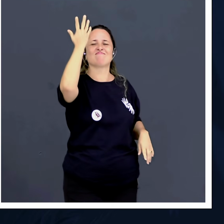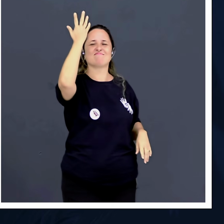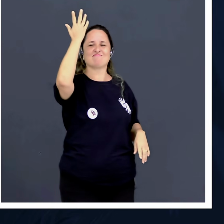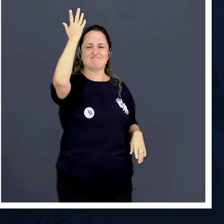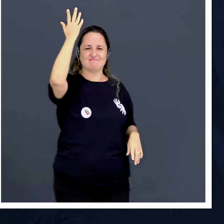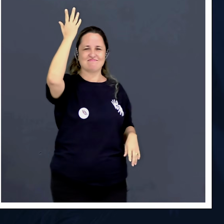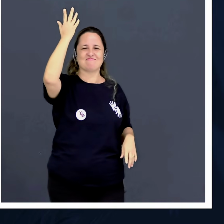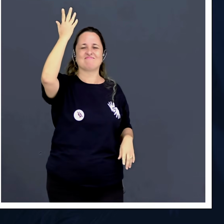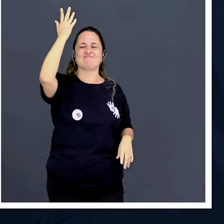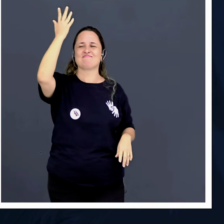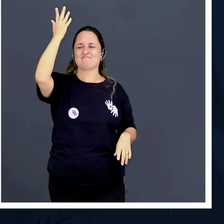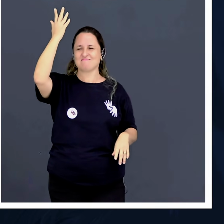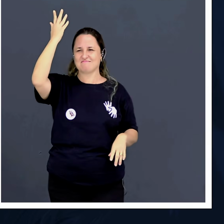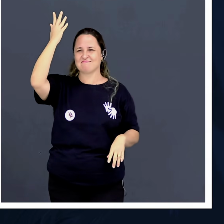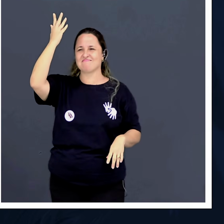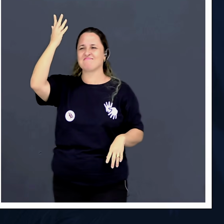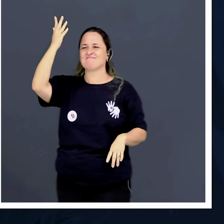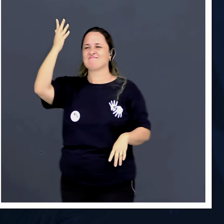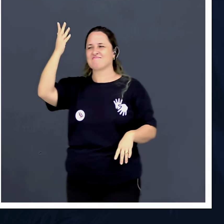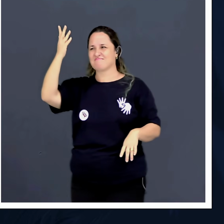está de pé.